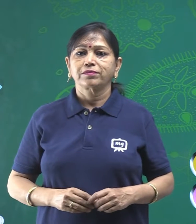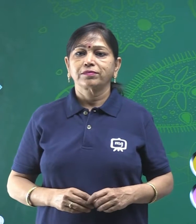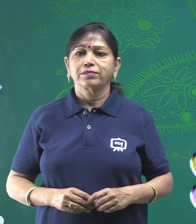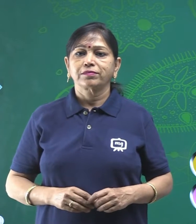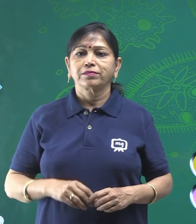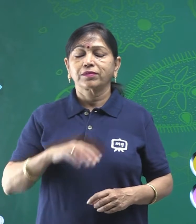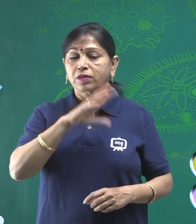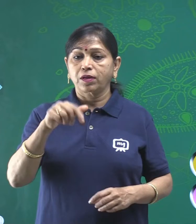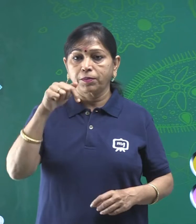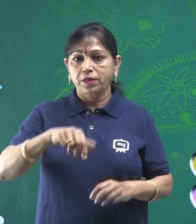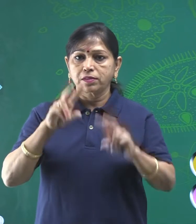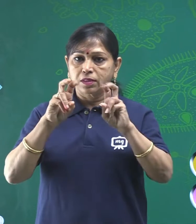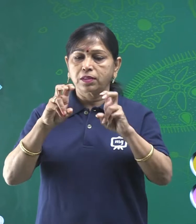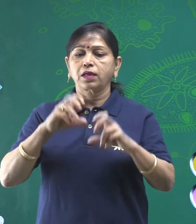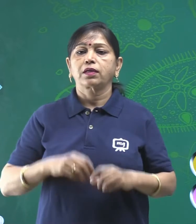हमने इस अध्याय के